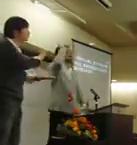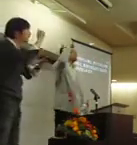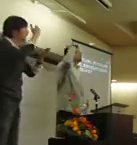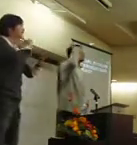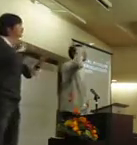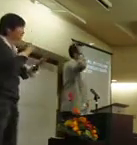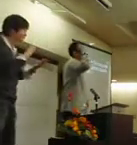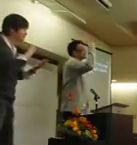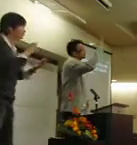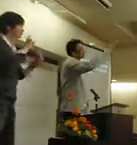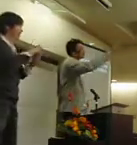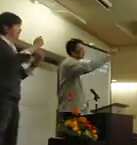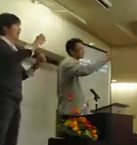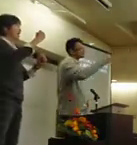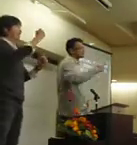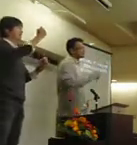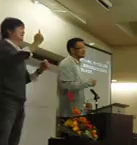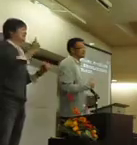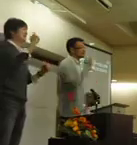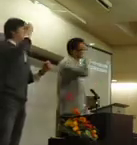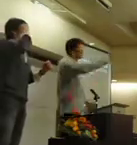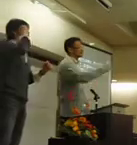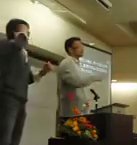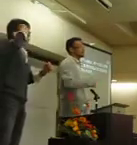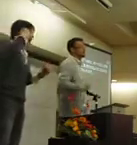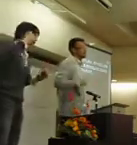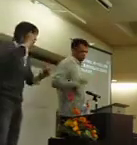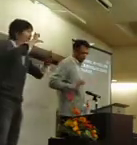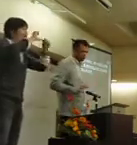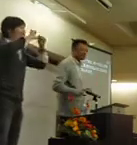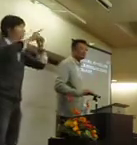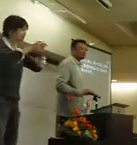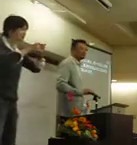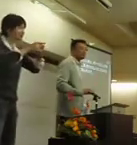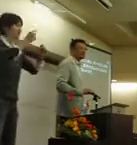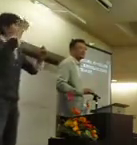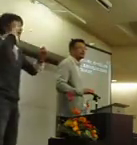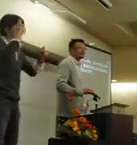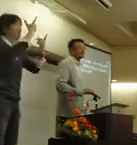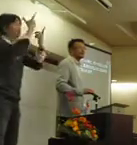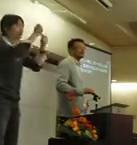は、イメージした通りになります。それが信仰です。